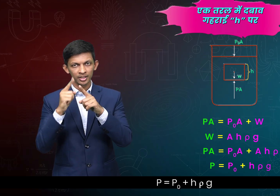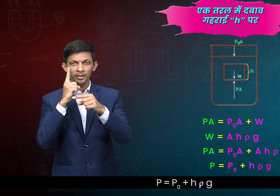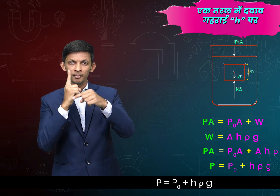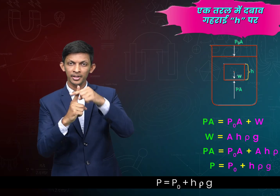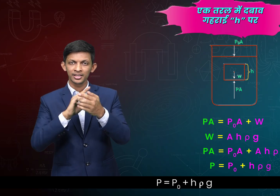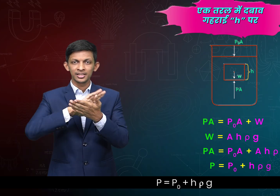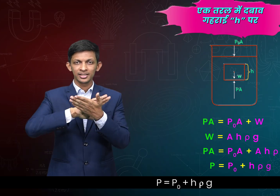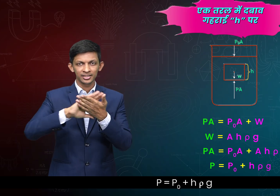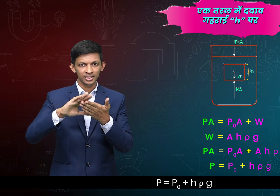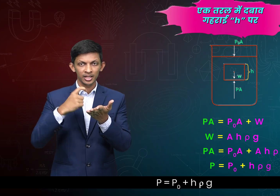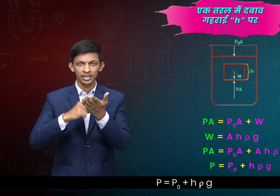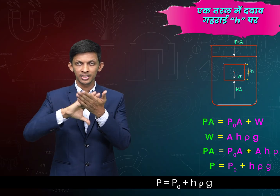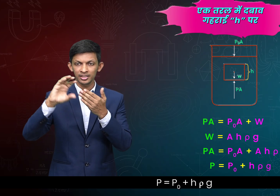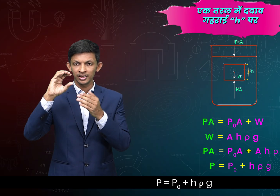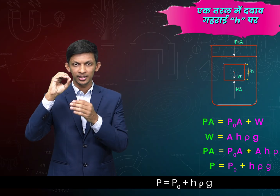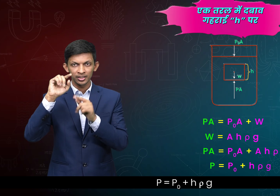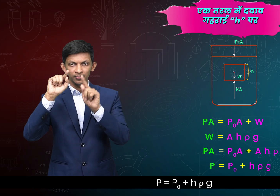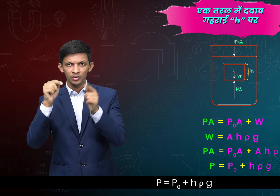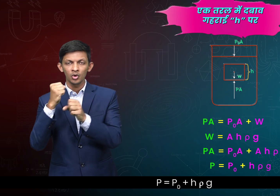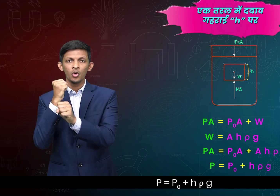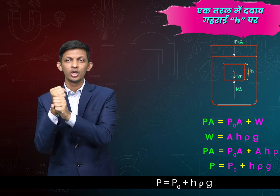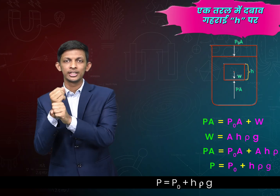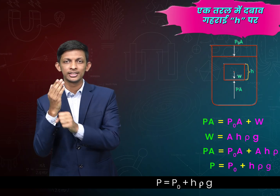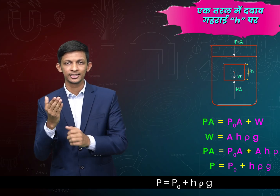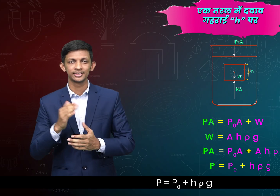टू PO प्लस HPG।